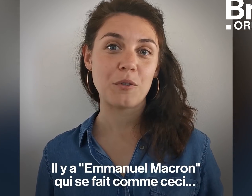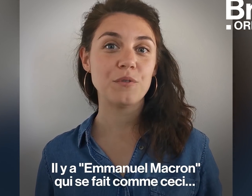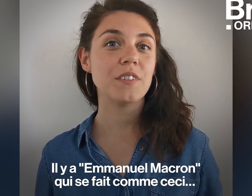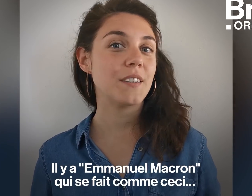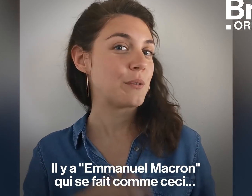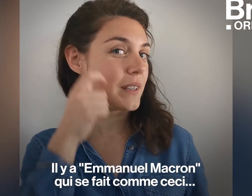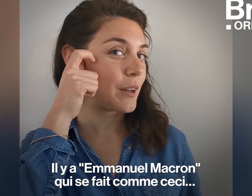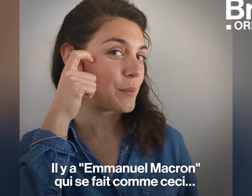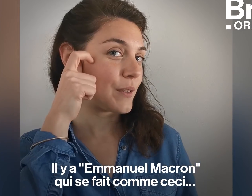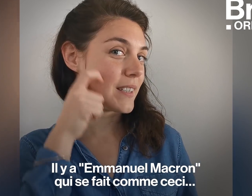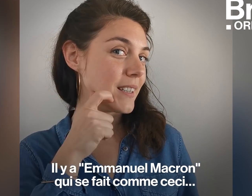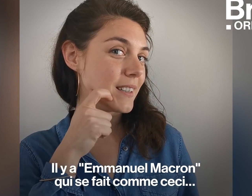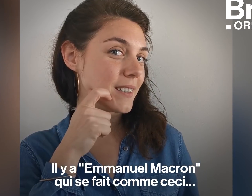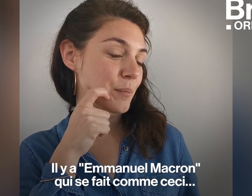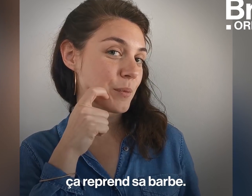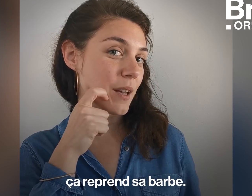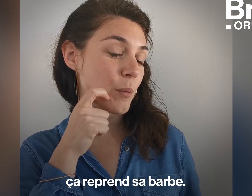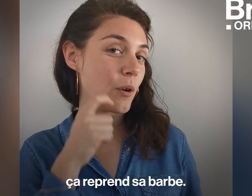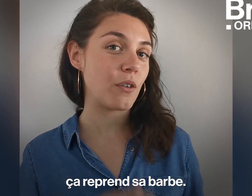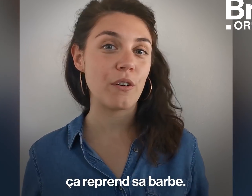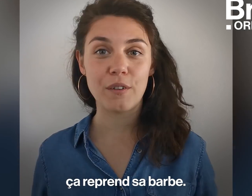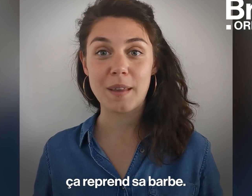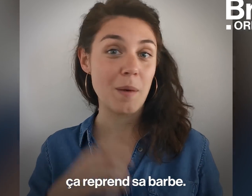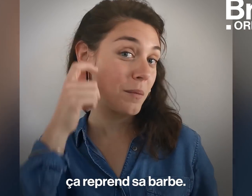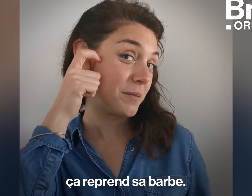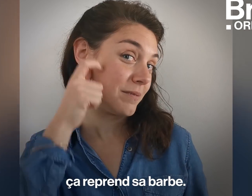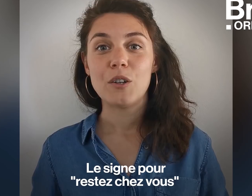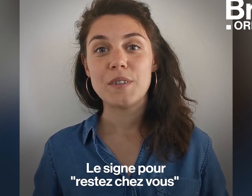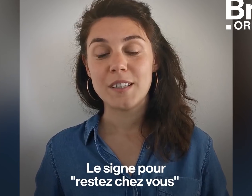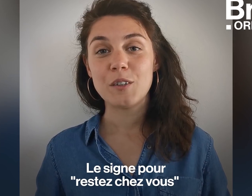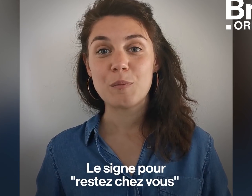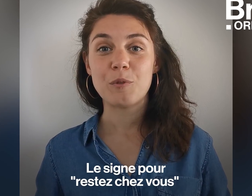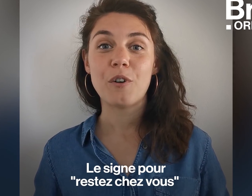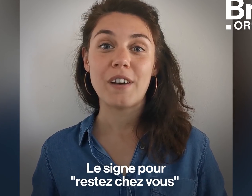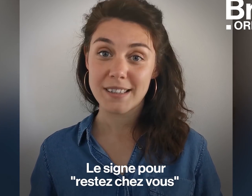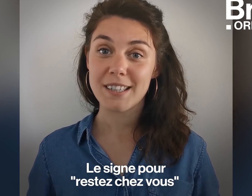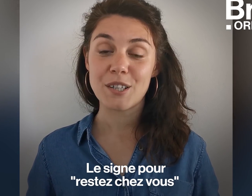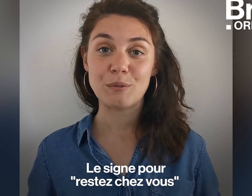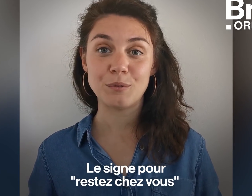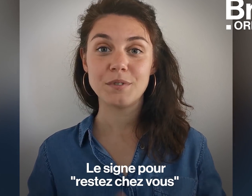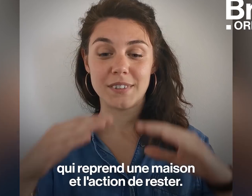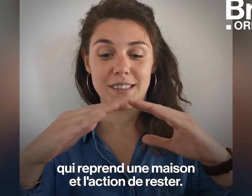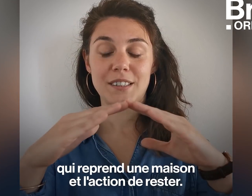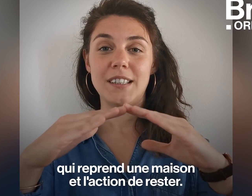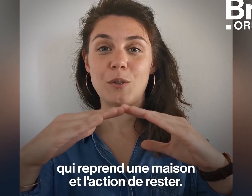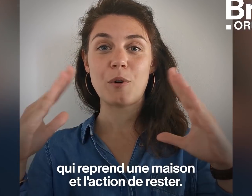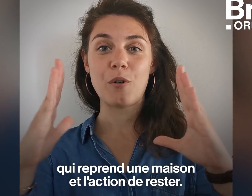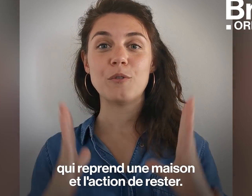Macron, qui se fait comme ceci, ça reprend sa barbe. Le signe pour rester chez vous, qui reprend une